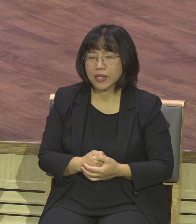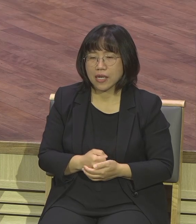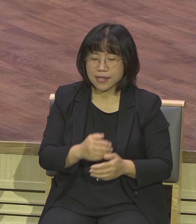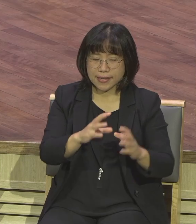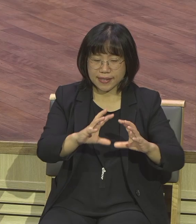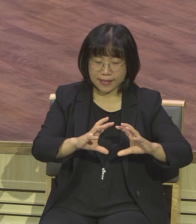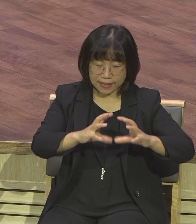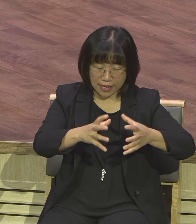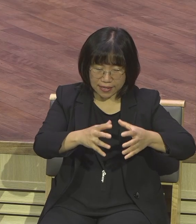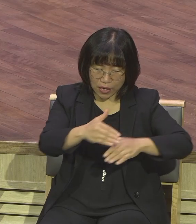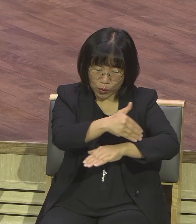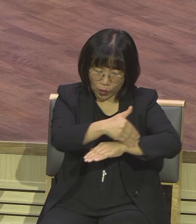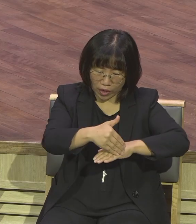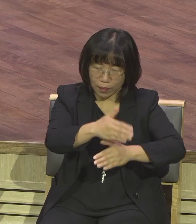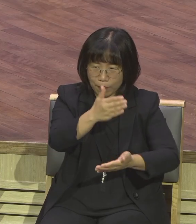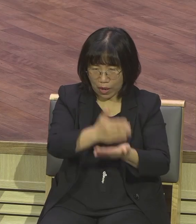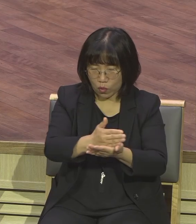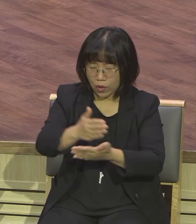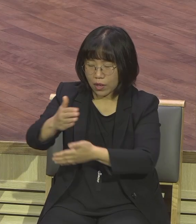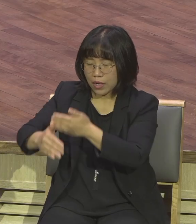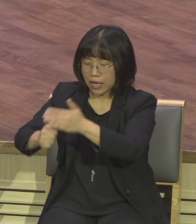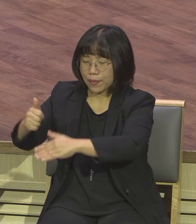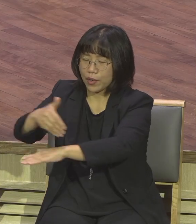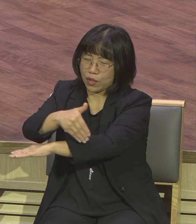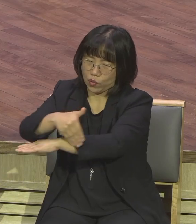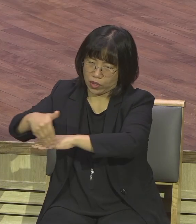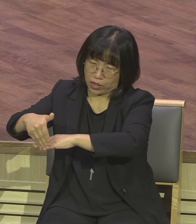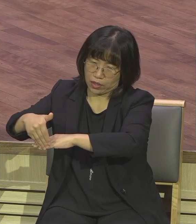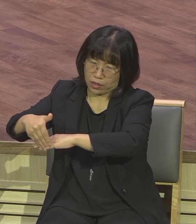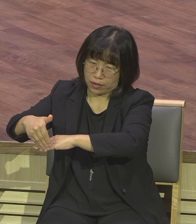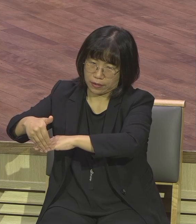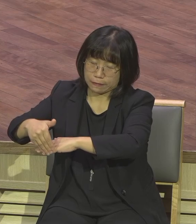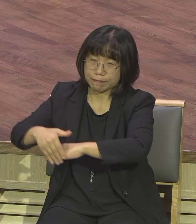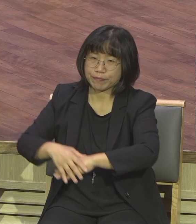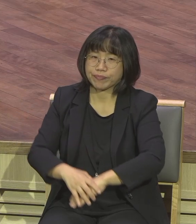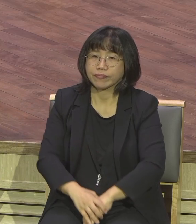세우라 그 말입니까? 아니잖아요. 하나님의 방법이 하나님의 방법.